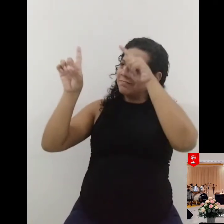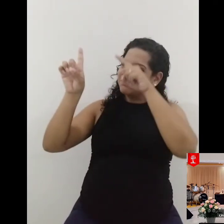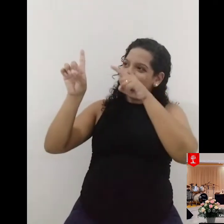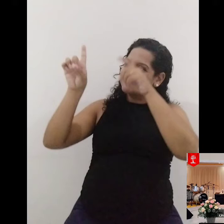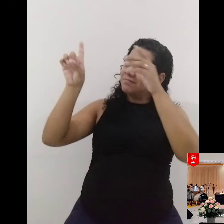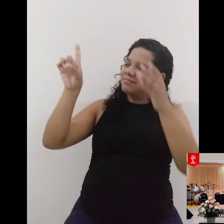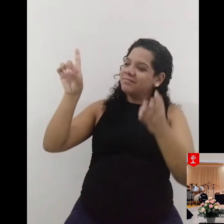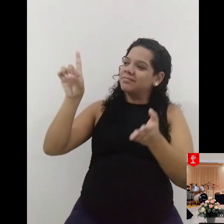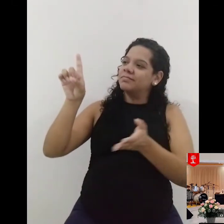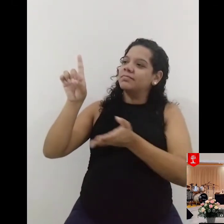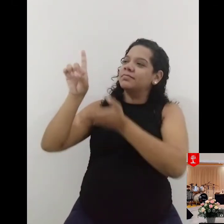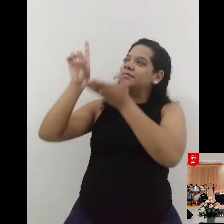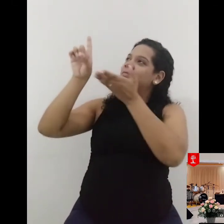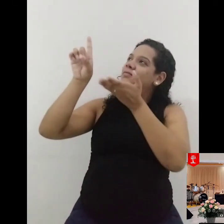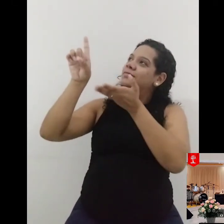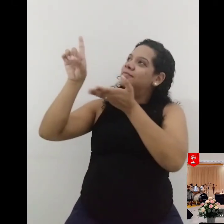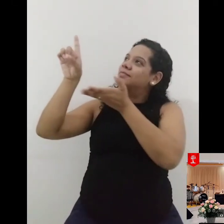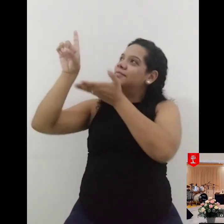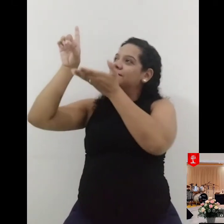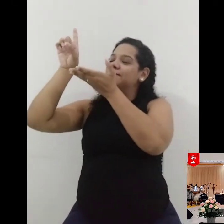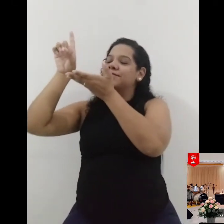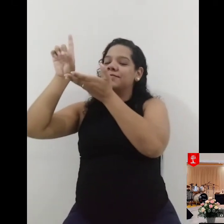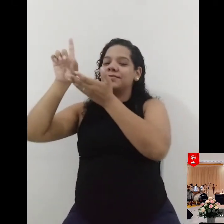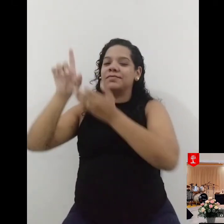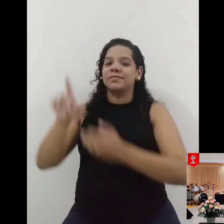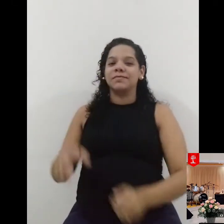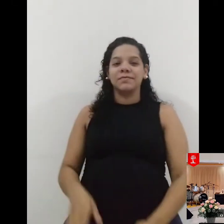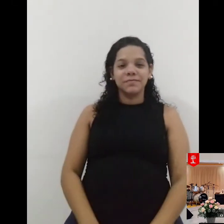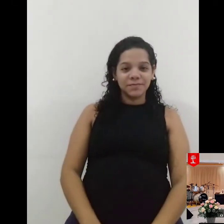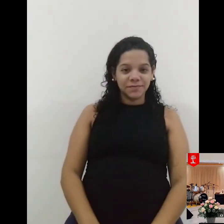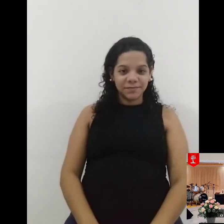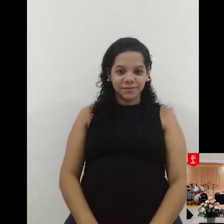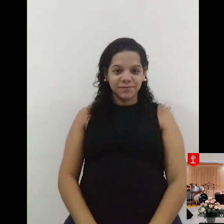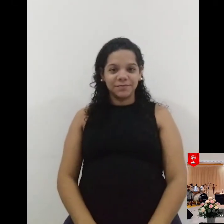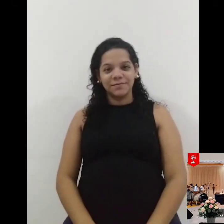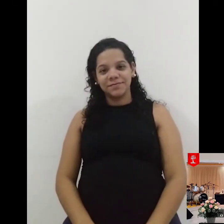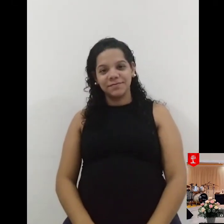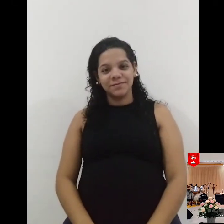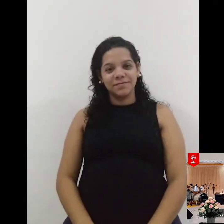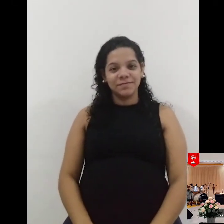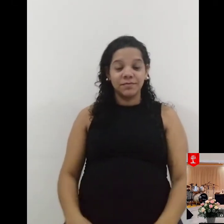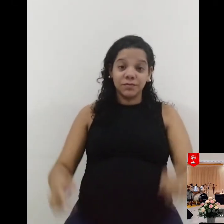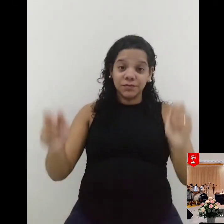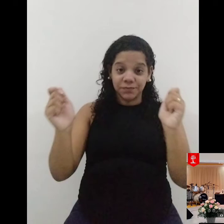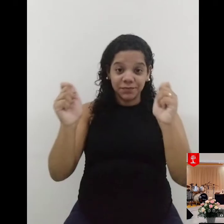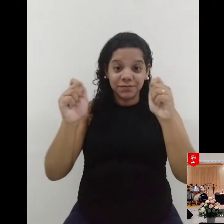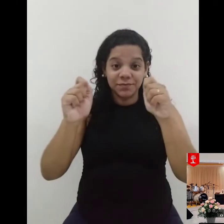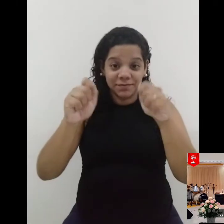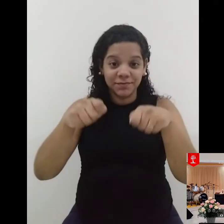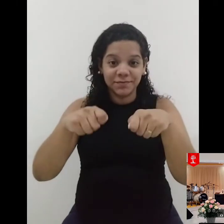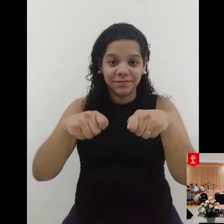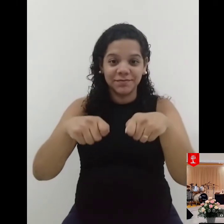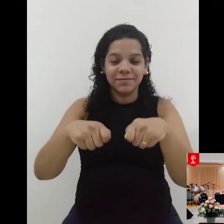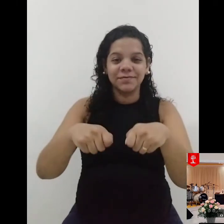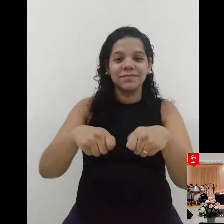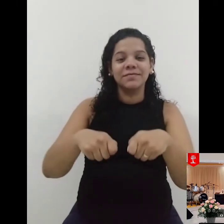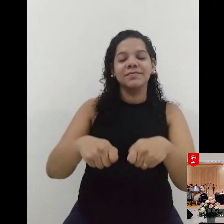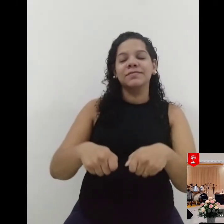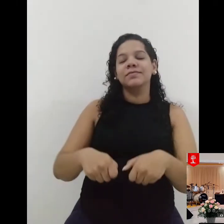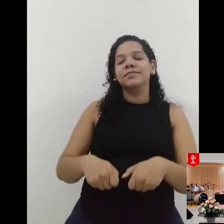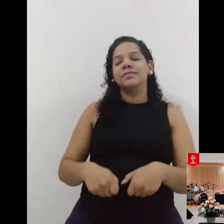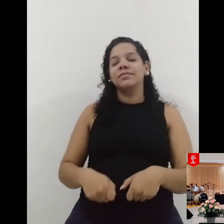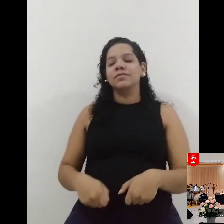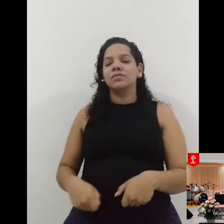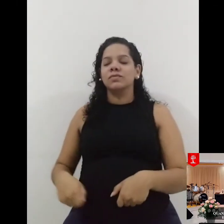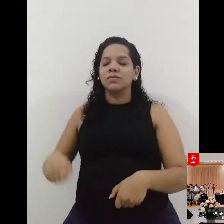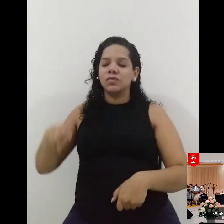abortam. Há um lugar onde o temor não me